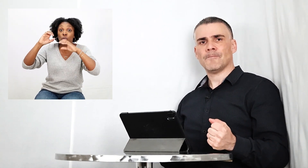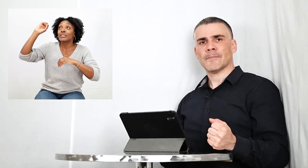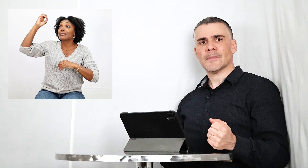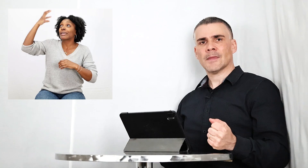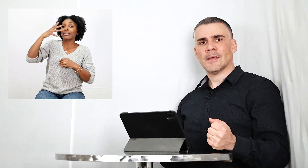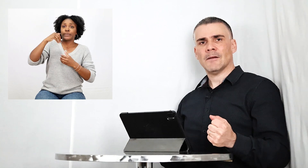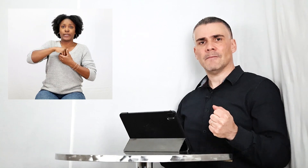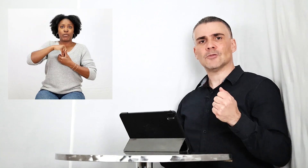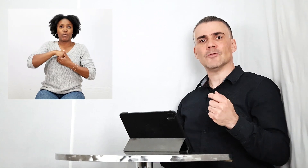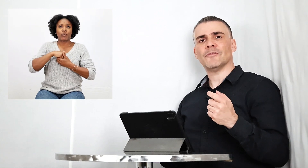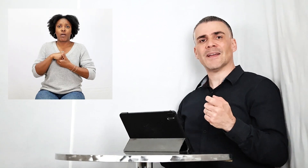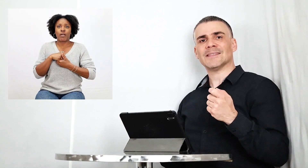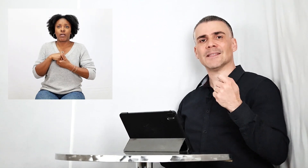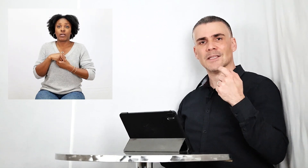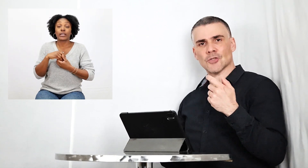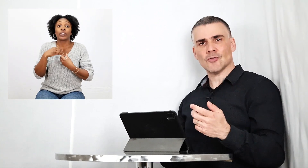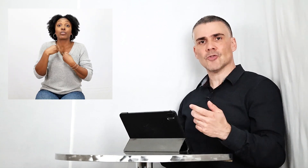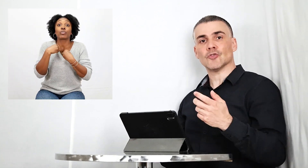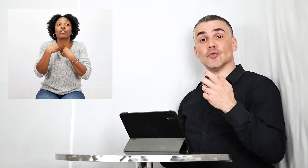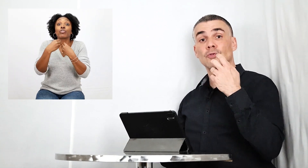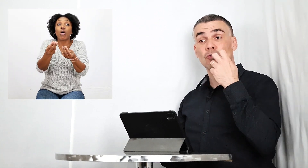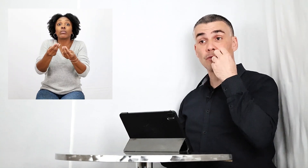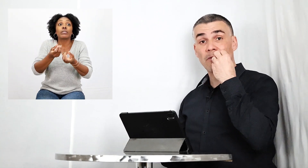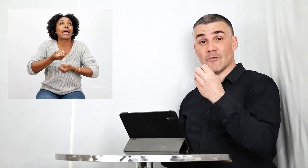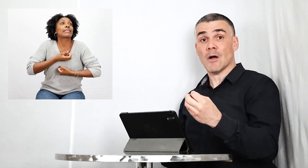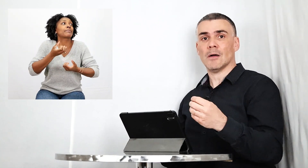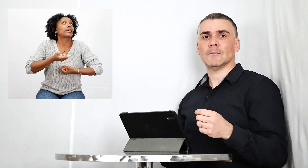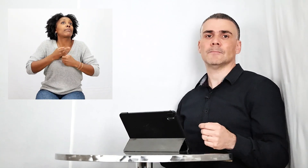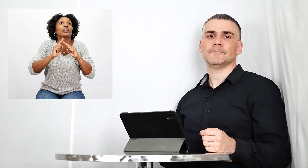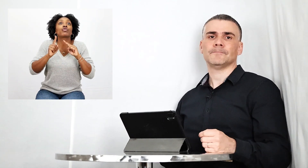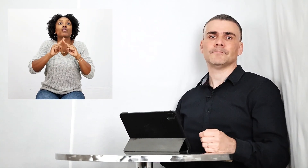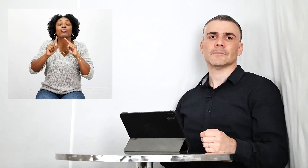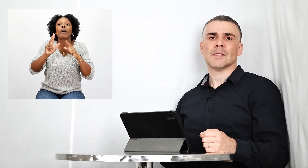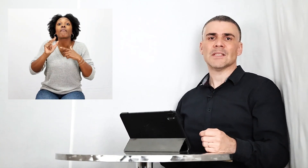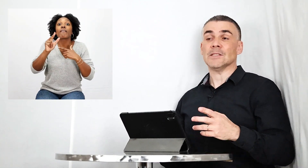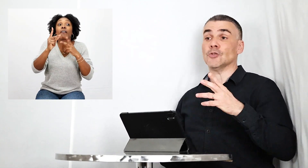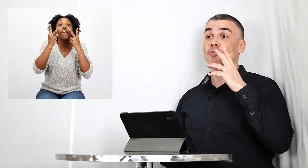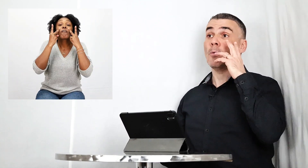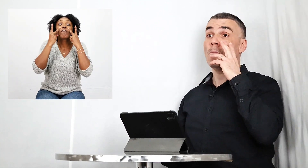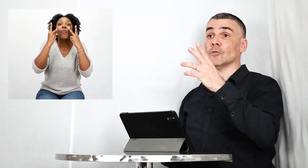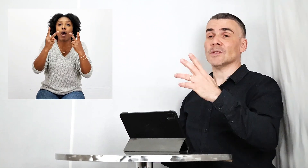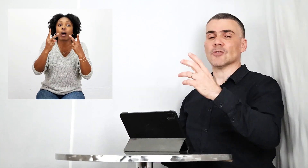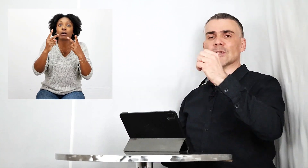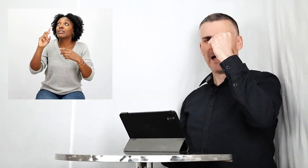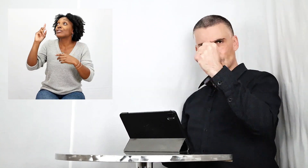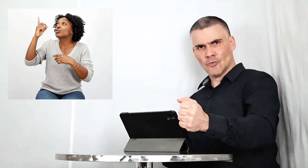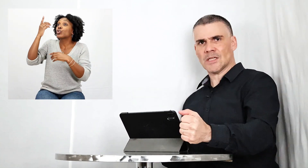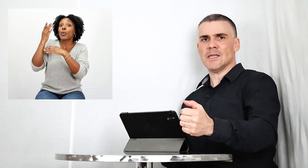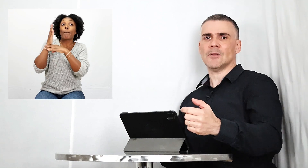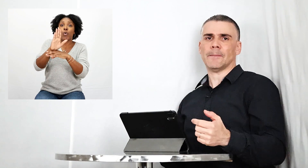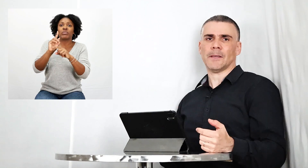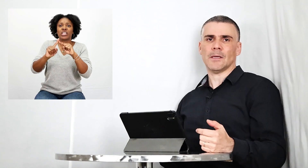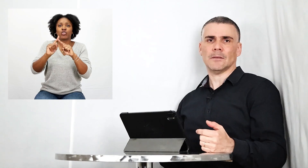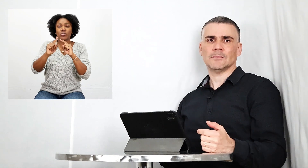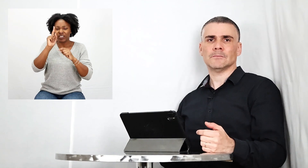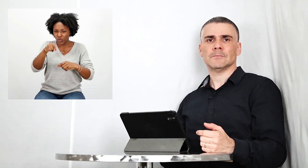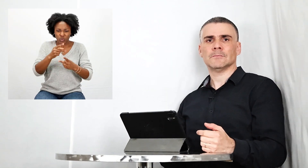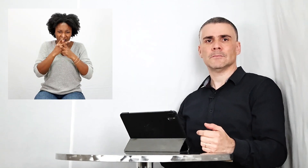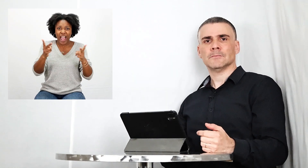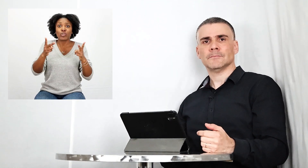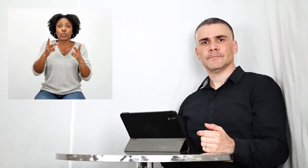toi va te faire dire des choses que tu vas voir. Si Dieu te montre des choses, annonce-les dans la